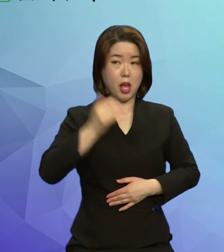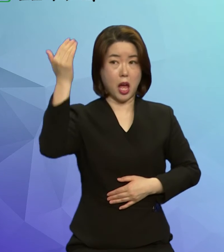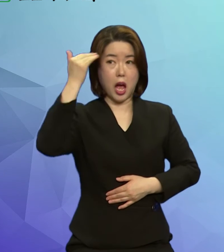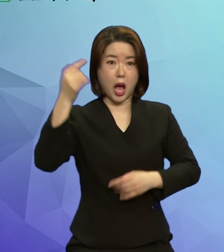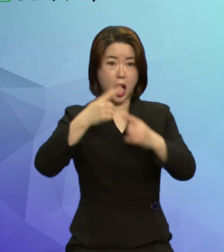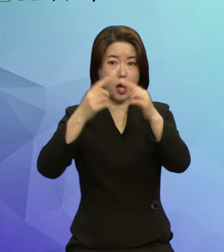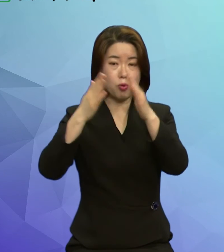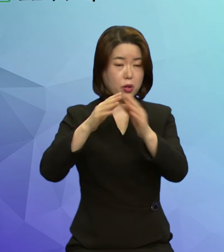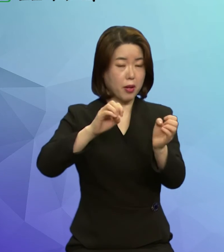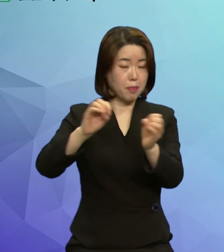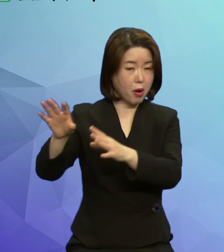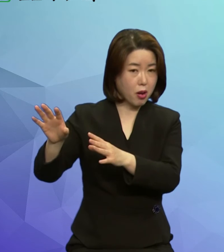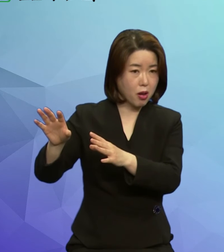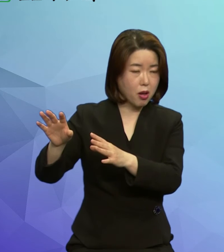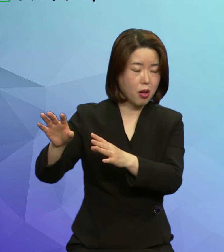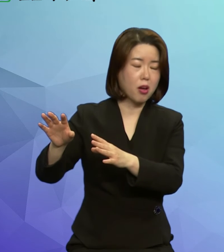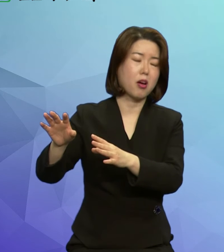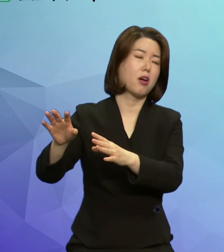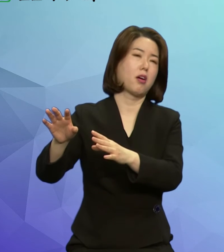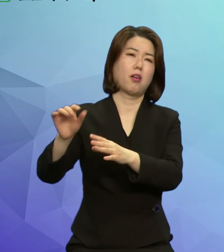교회를 버리실 수 있으실까?